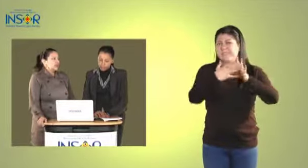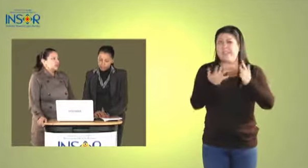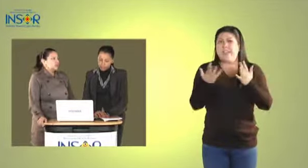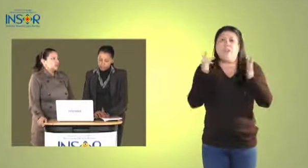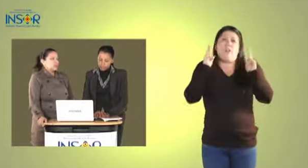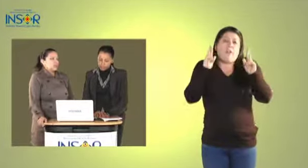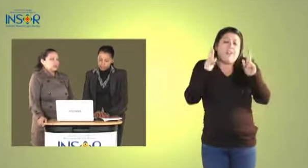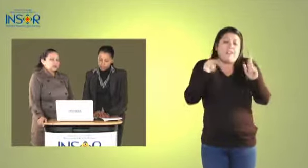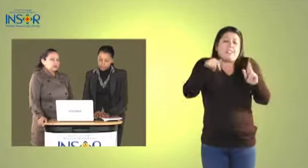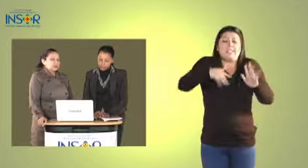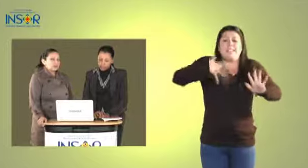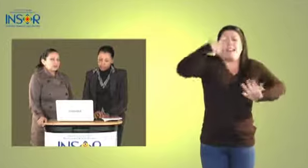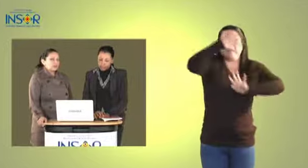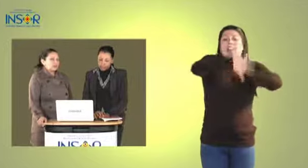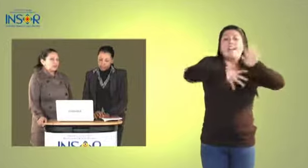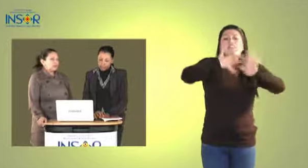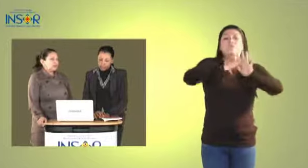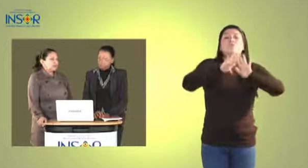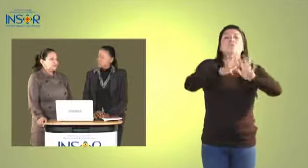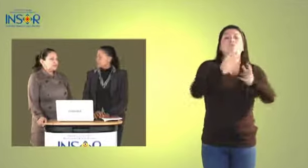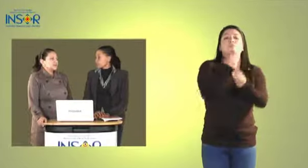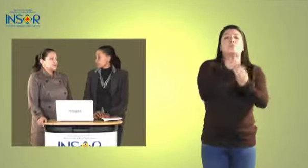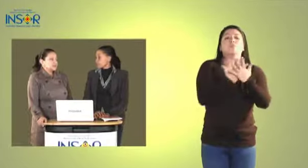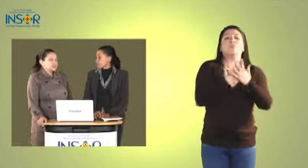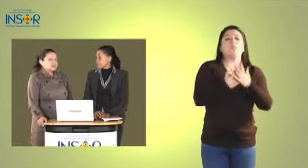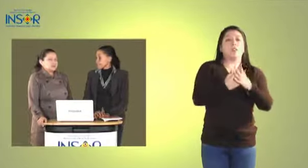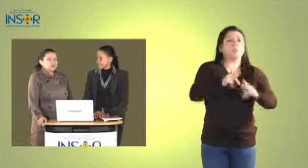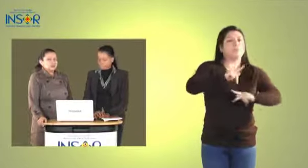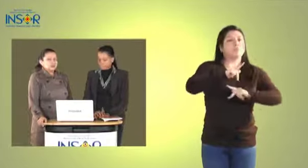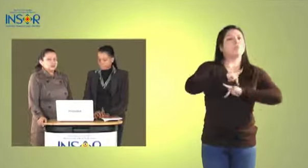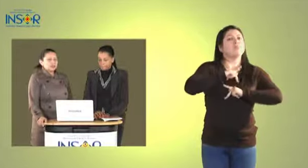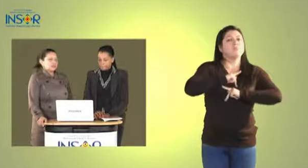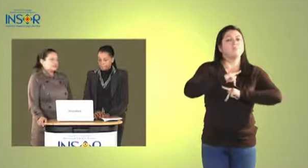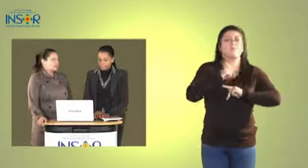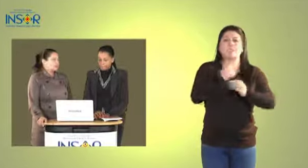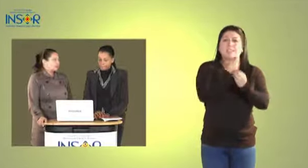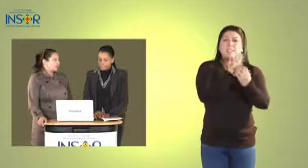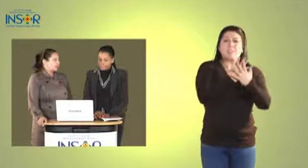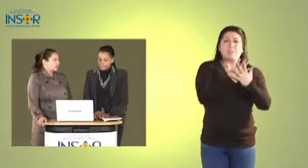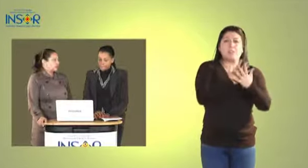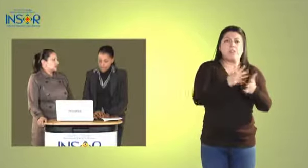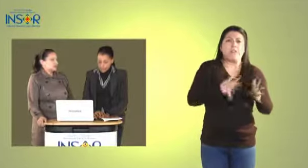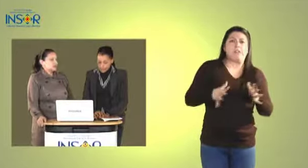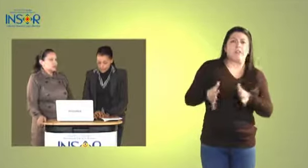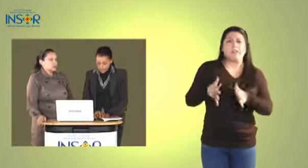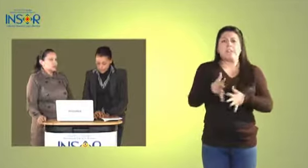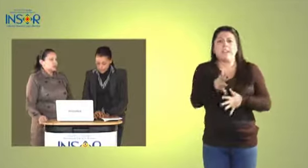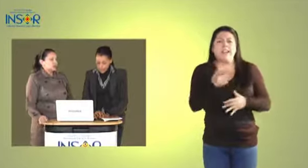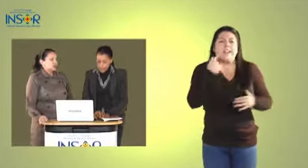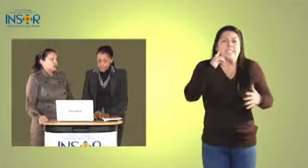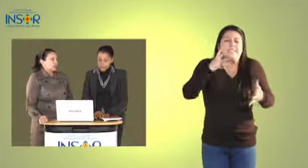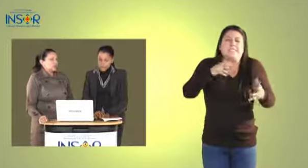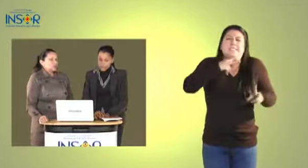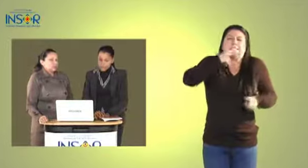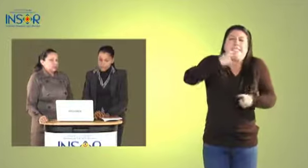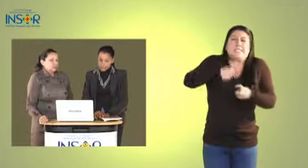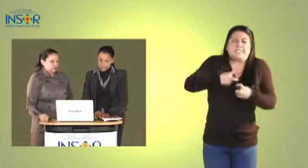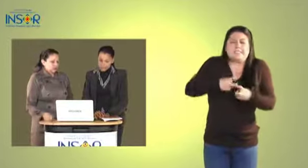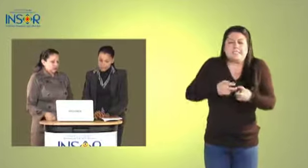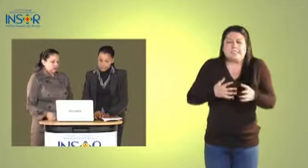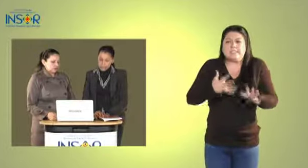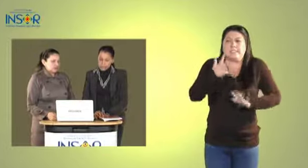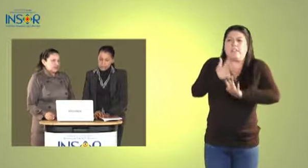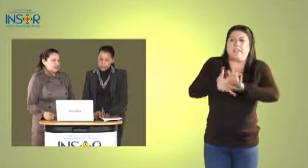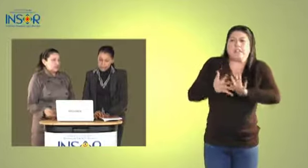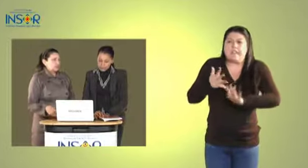que es una lengua con una gramática, una estructura propia, y si no se pasa en esa estructura propia se está deformando y se está haciendo mal uso de ella,